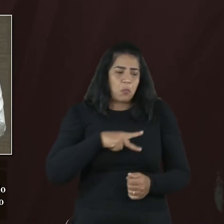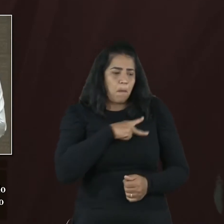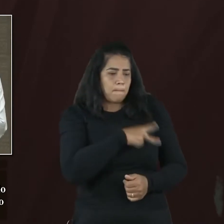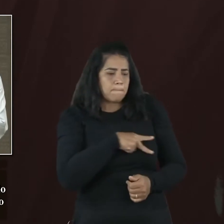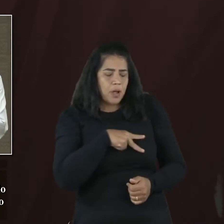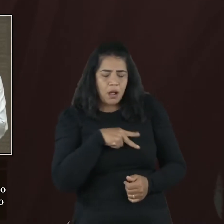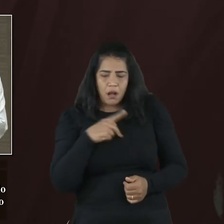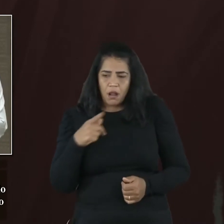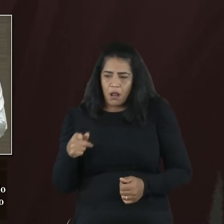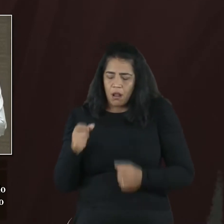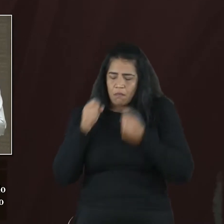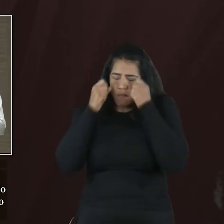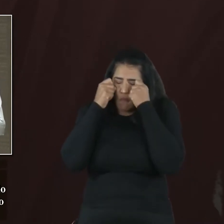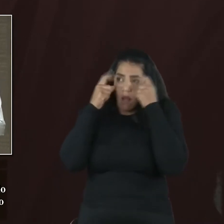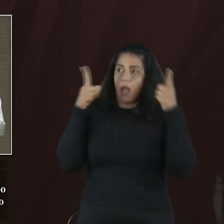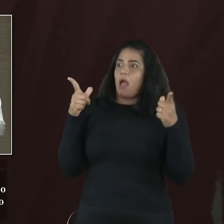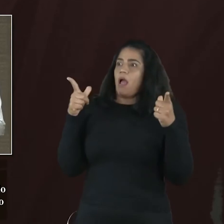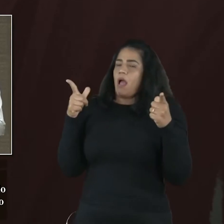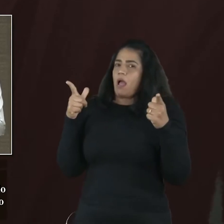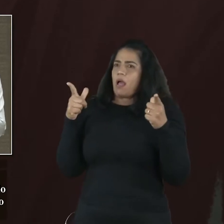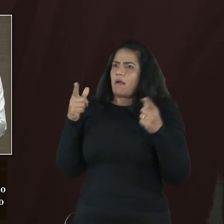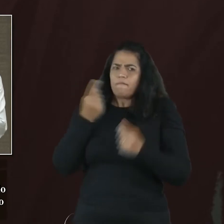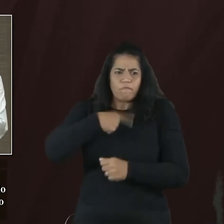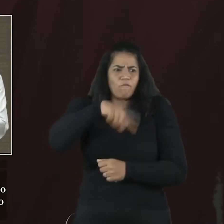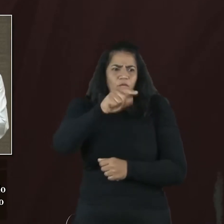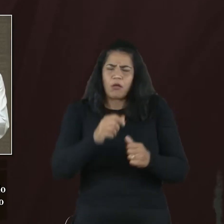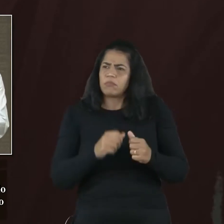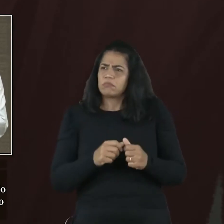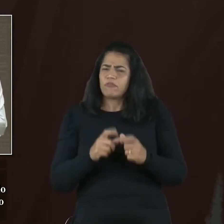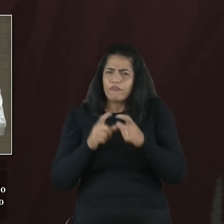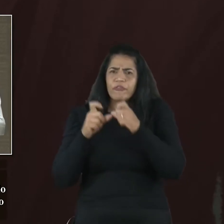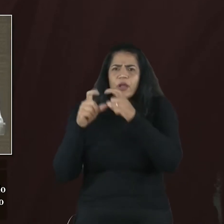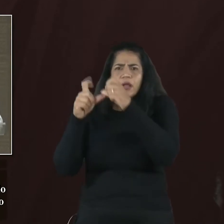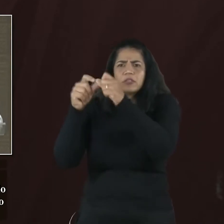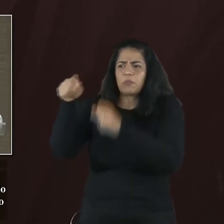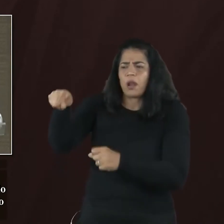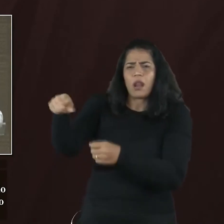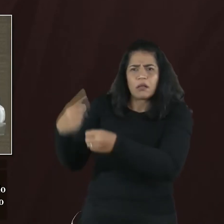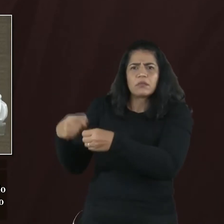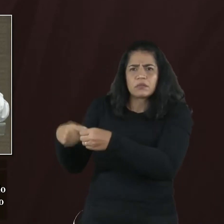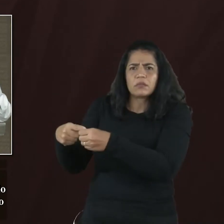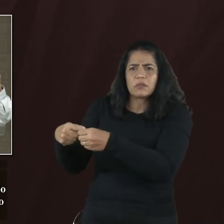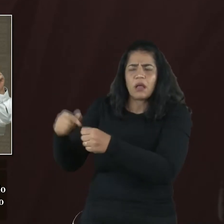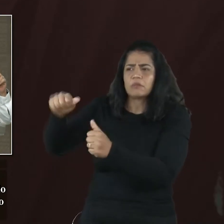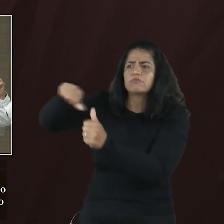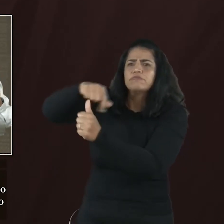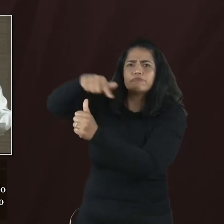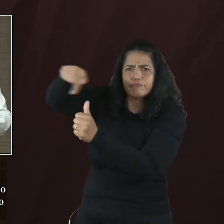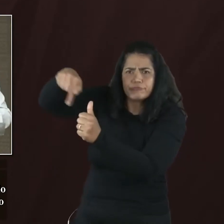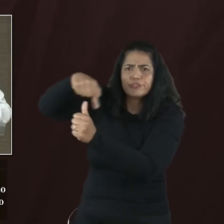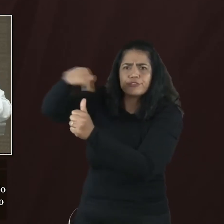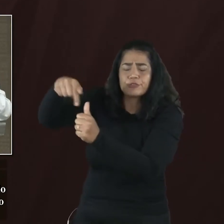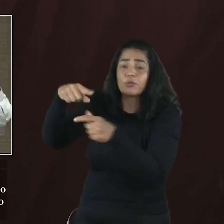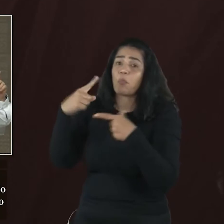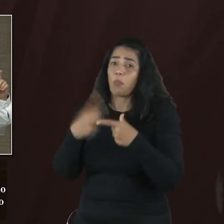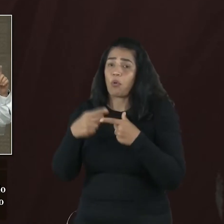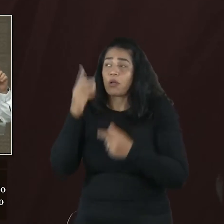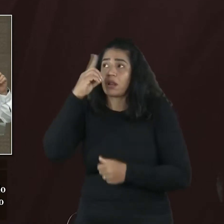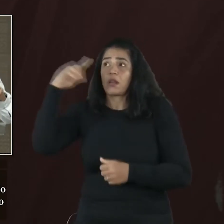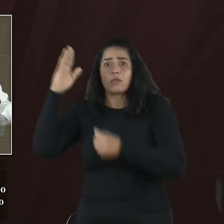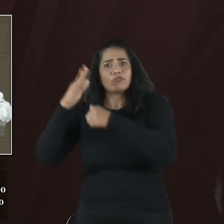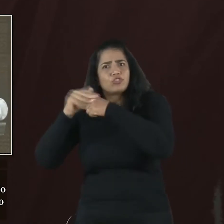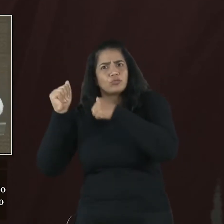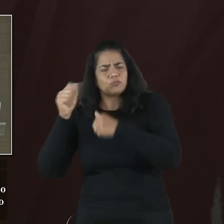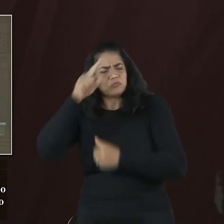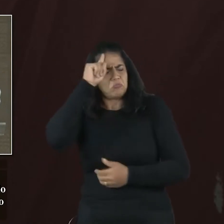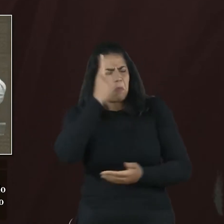imediatamente procuramos partir para aquele destino, concluindo que Deus nos havia chamado